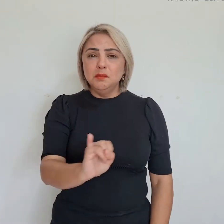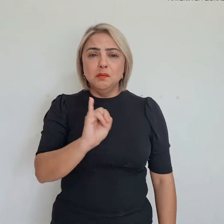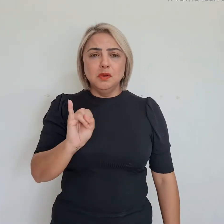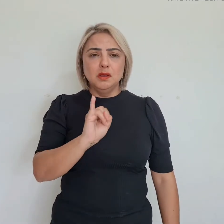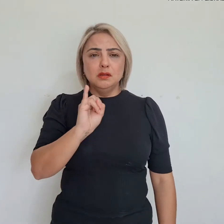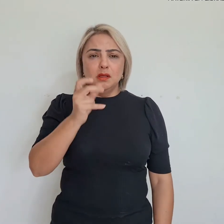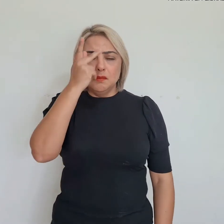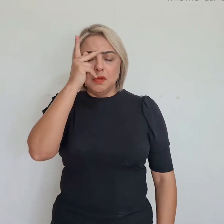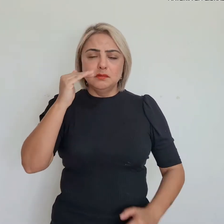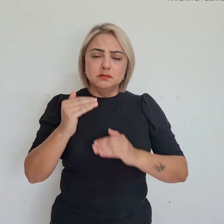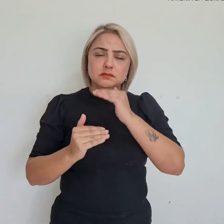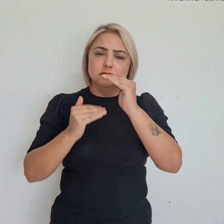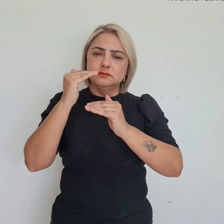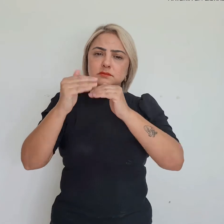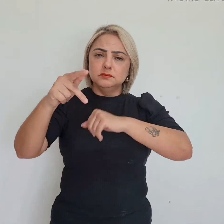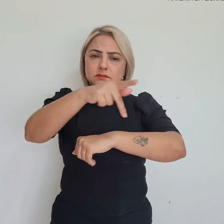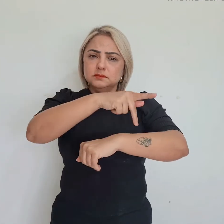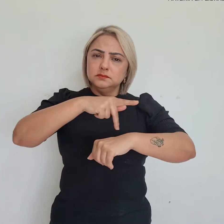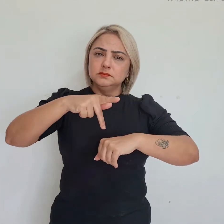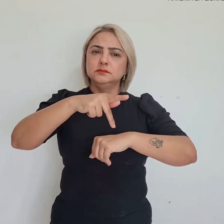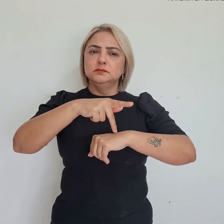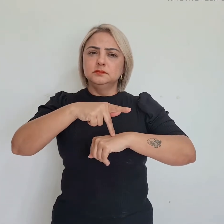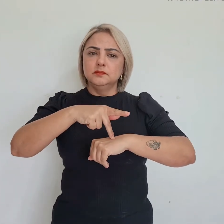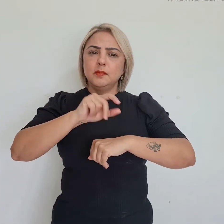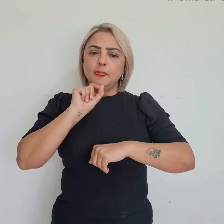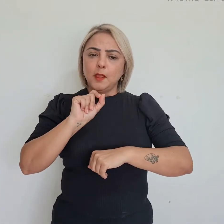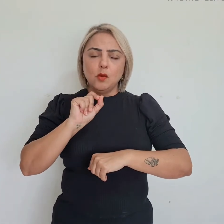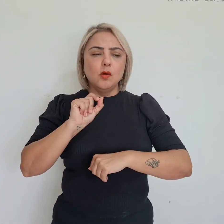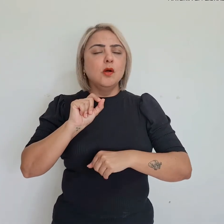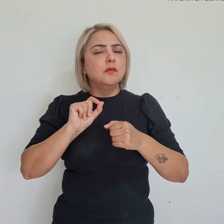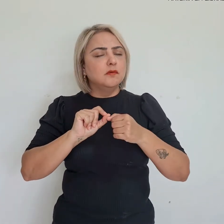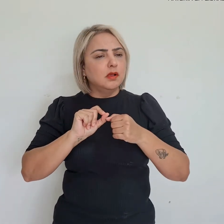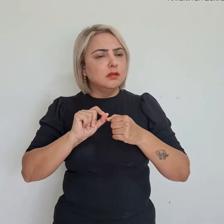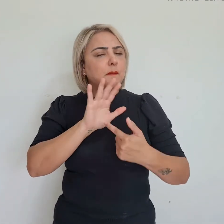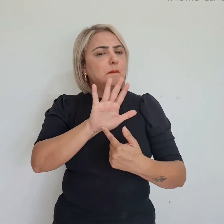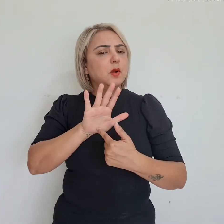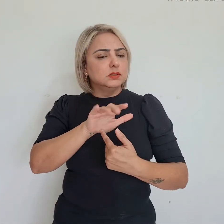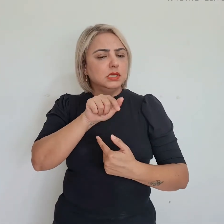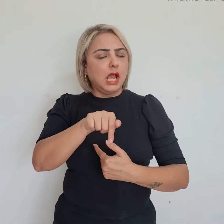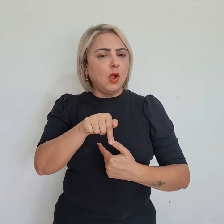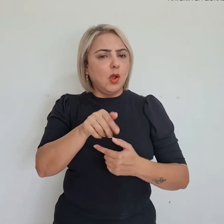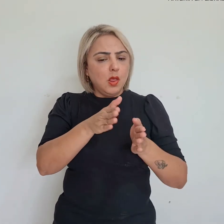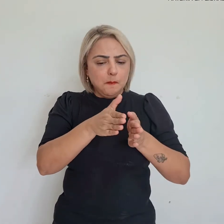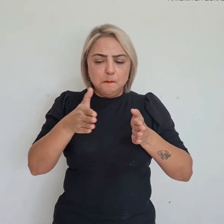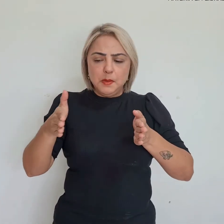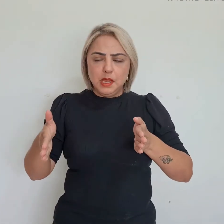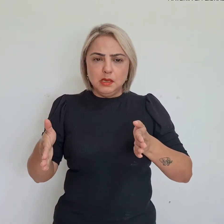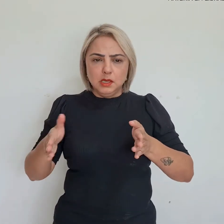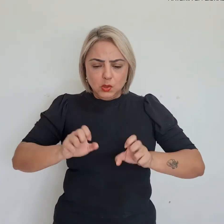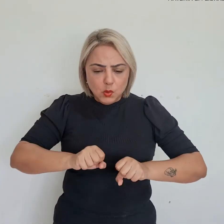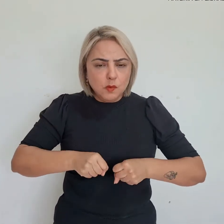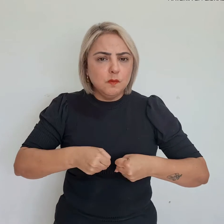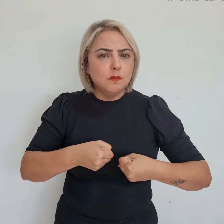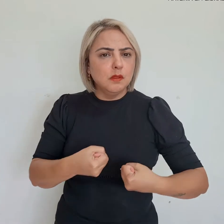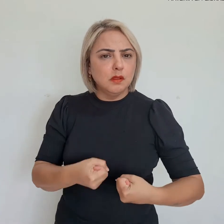fundamental para o desenvolvimento do país, como vem sendo demonstrado durante o enfrentamento